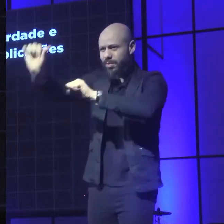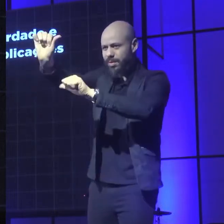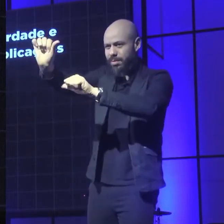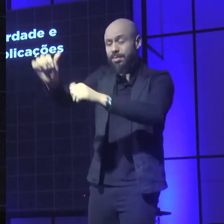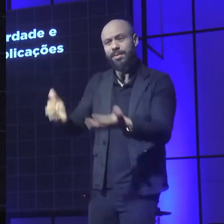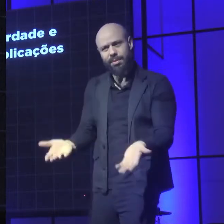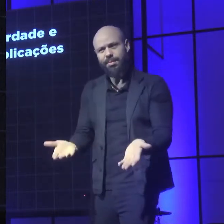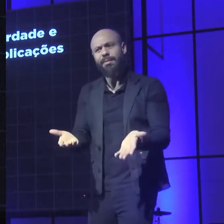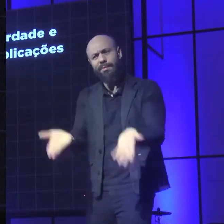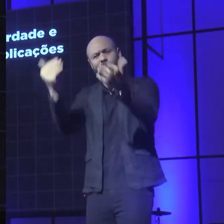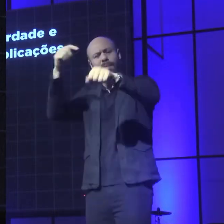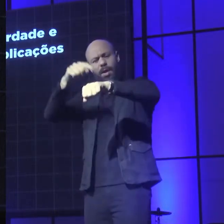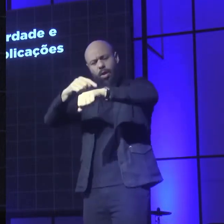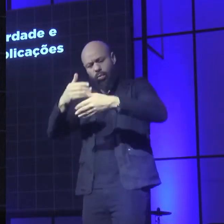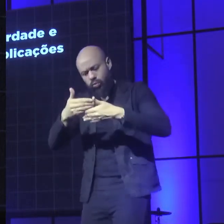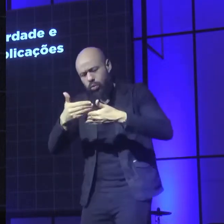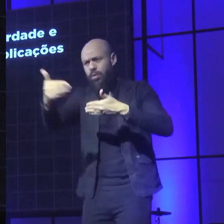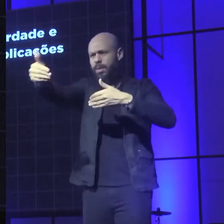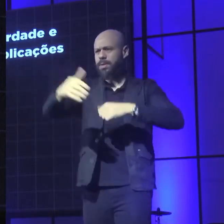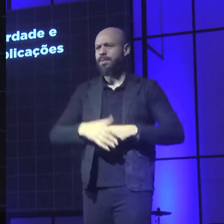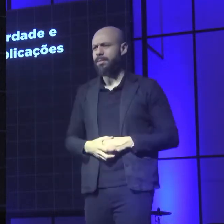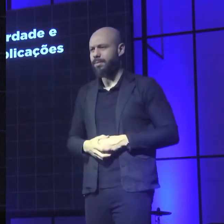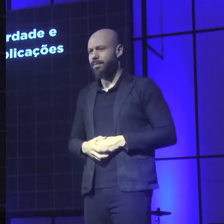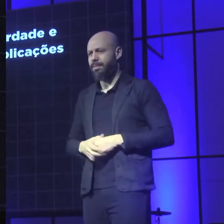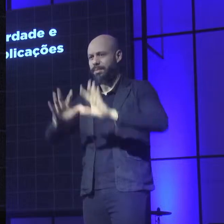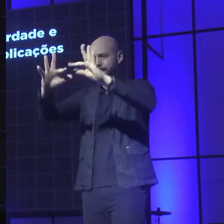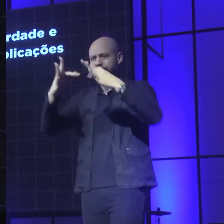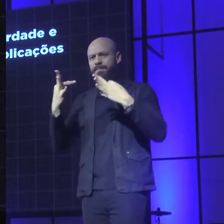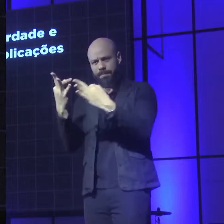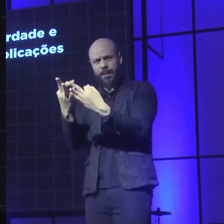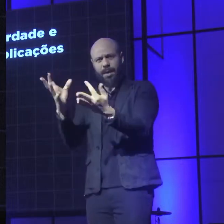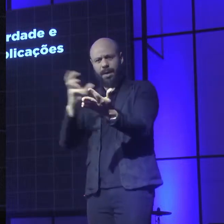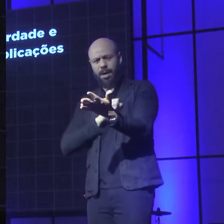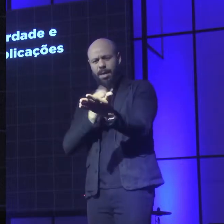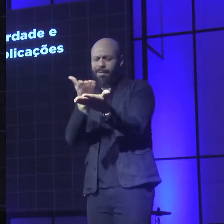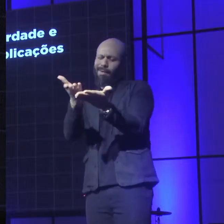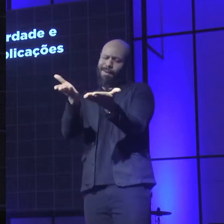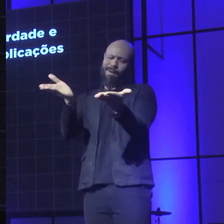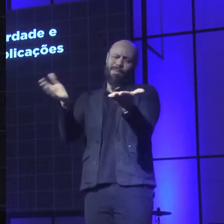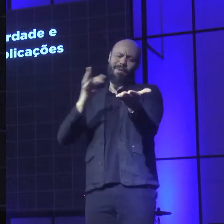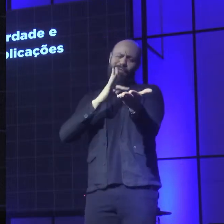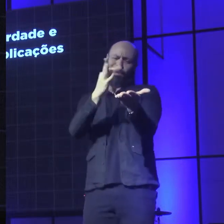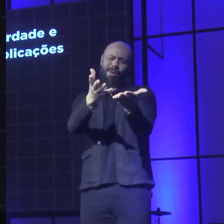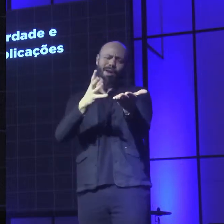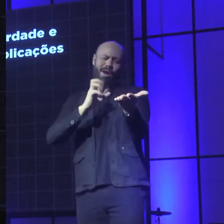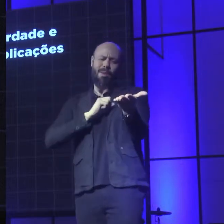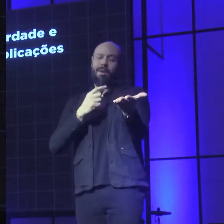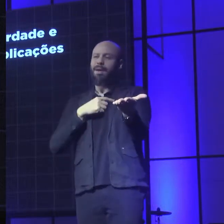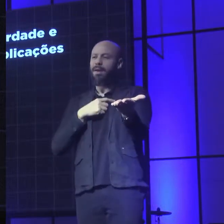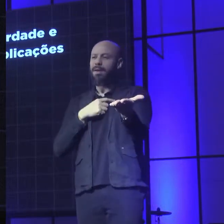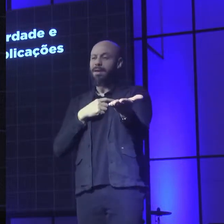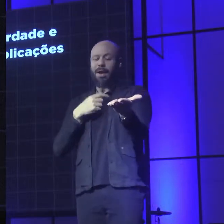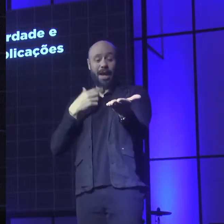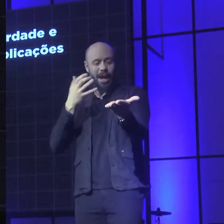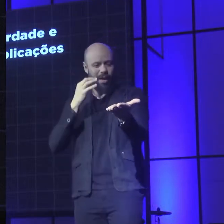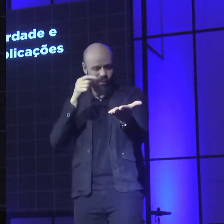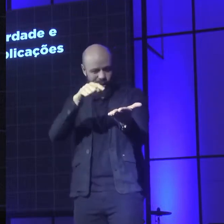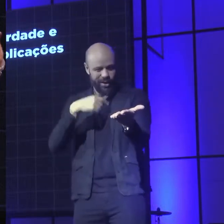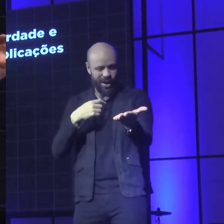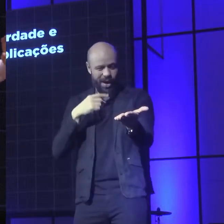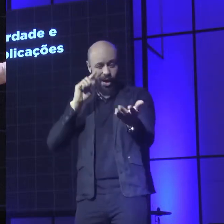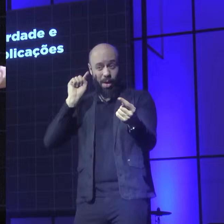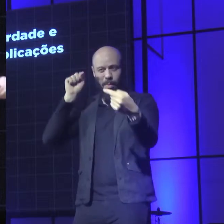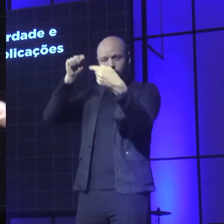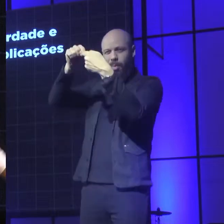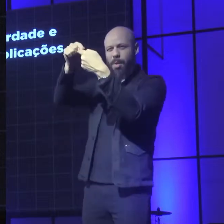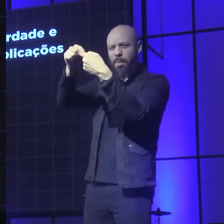seu futuro, o futuro da sua família, de quem você ama, viva o propósito, o significado, a liberdade